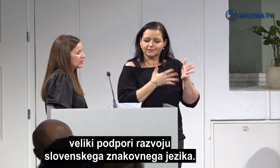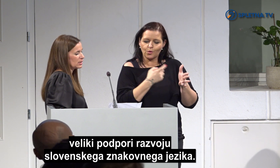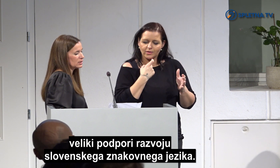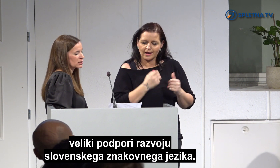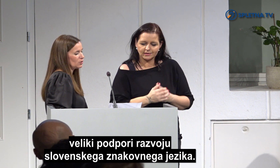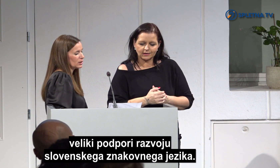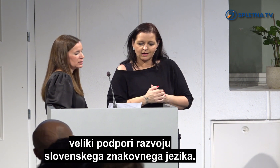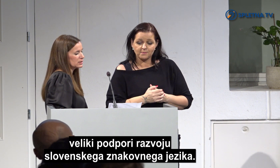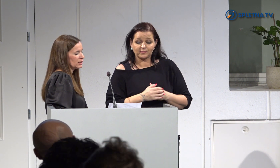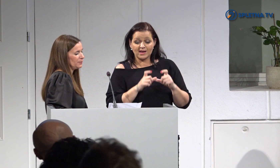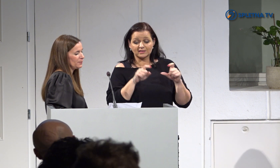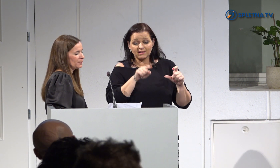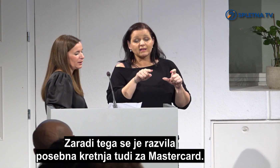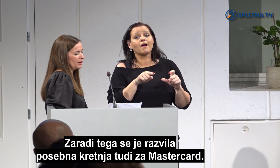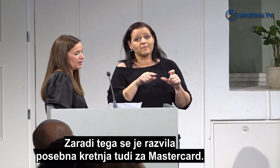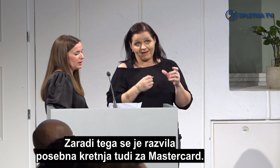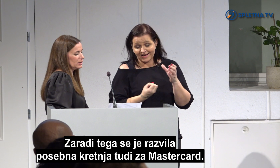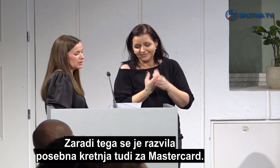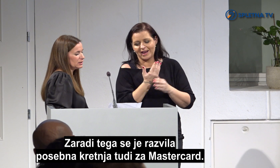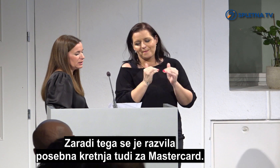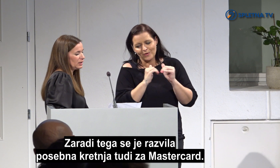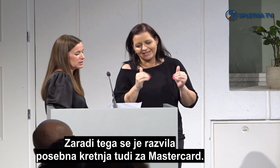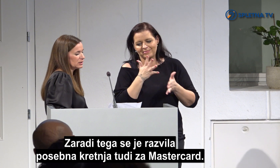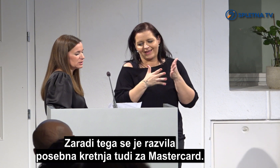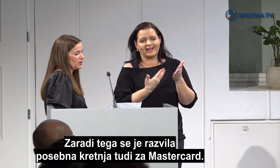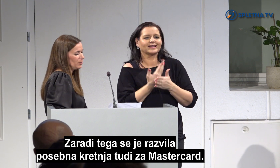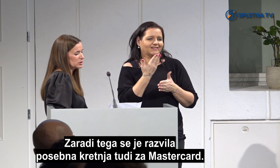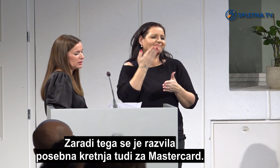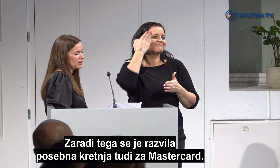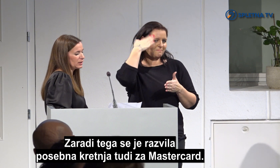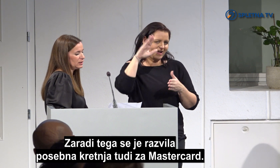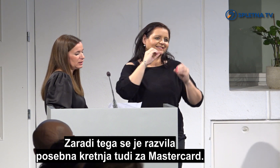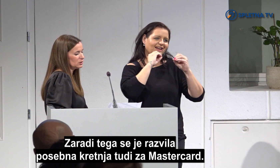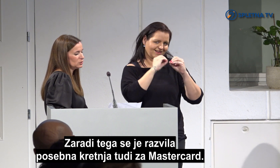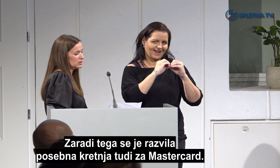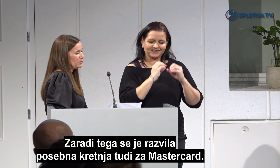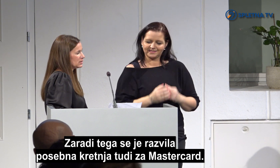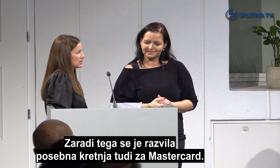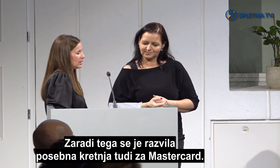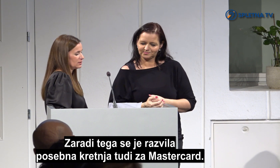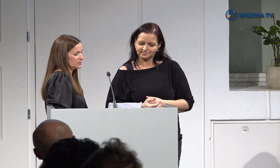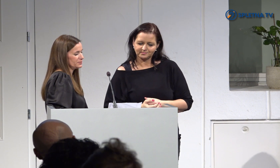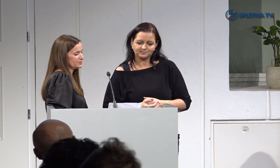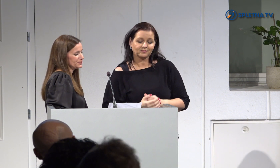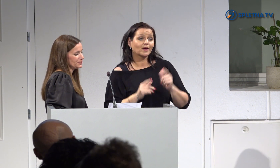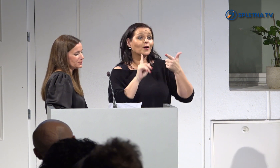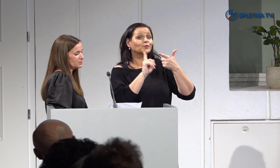razvoju slovenskega znakovnega jezika. Zaradi tega se je razvila posebna kretnja tudi za